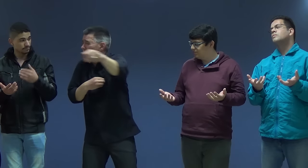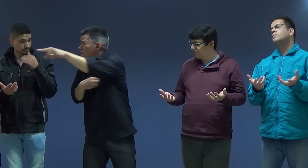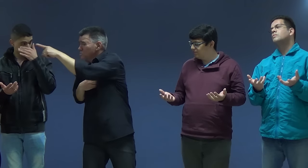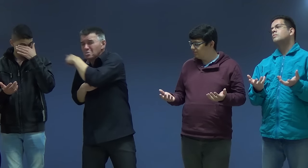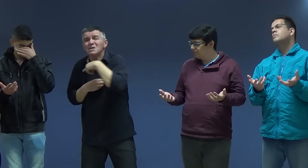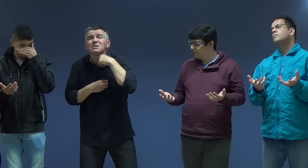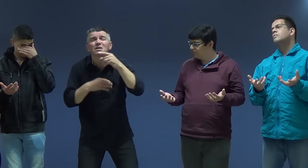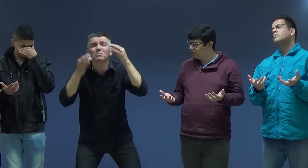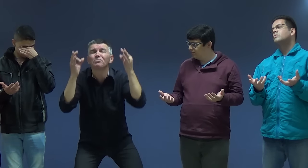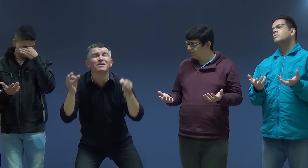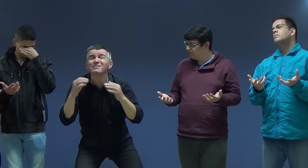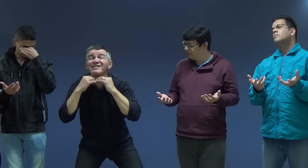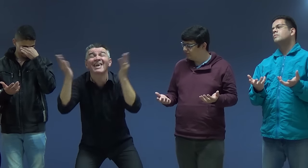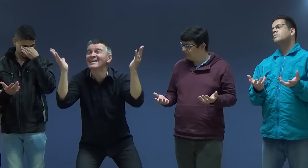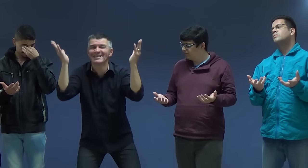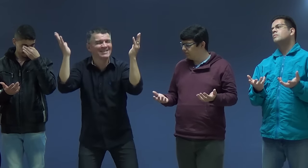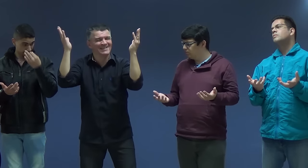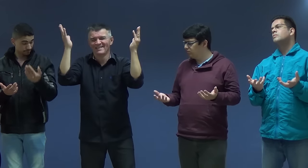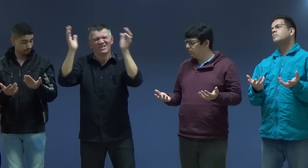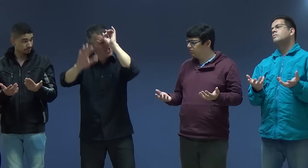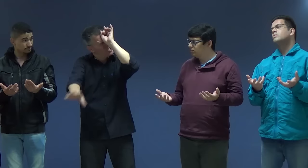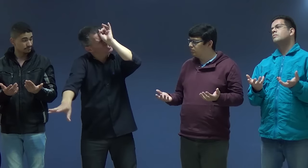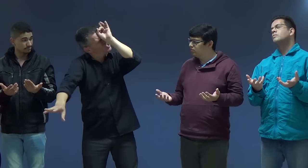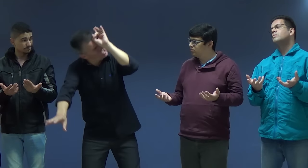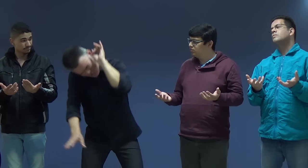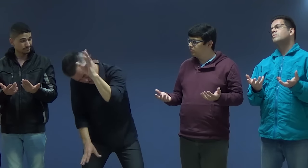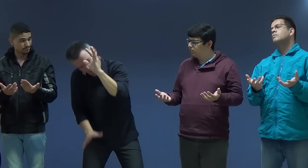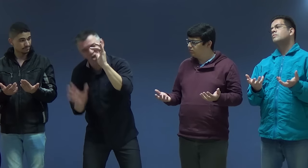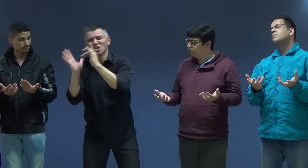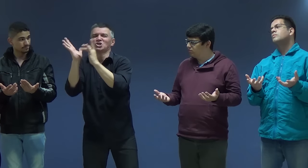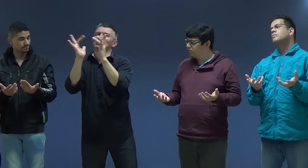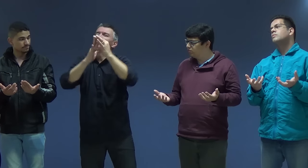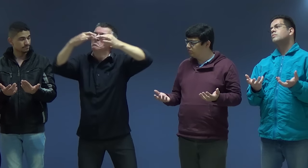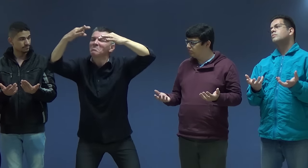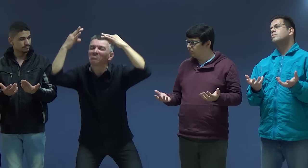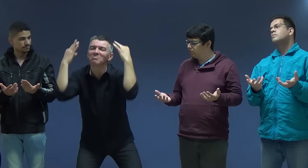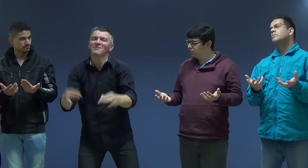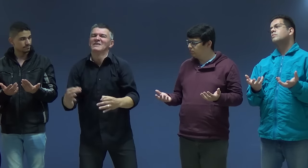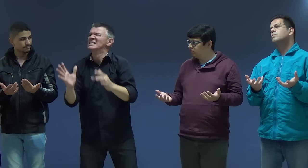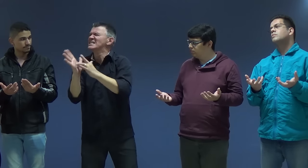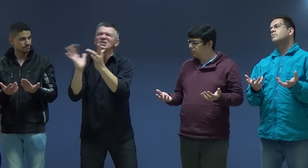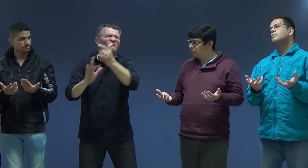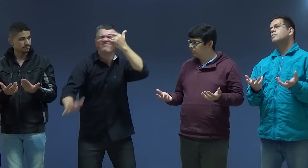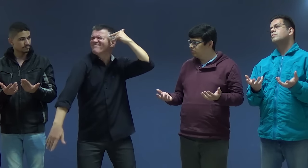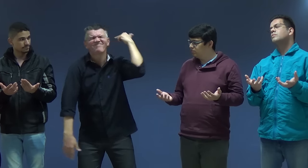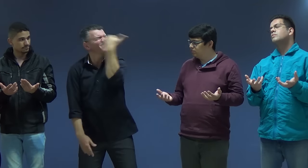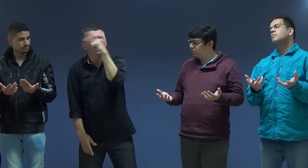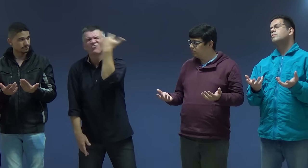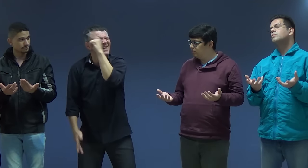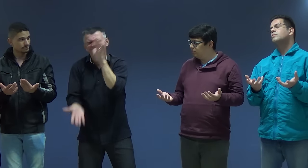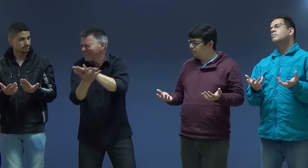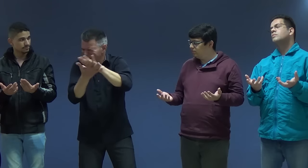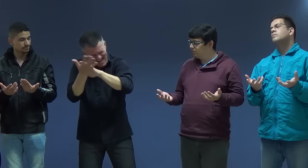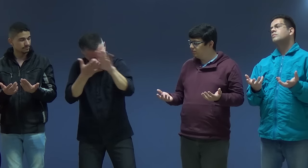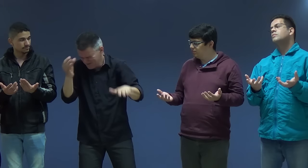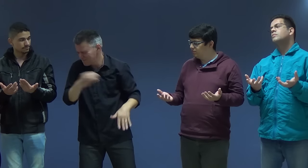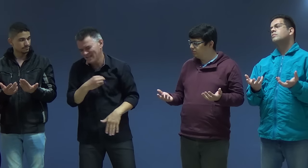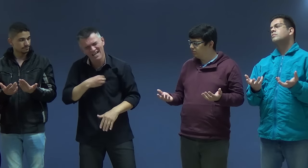eu sou humano, igual eles. Quem é perfeito? O único perfeito é Jesus. Jesus, que não